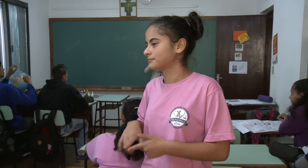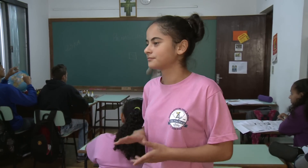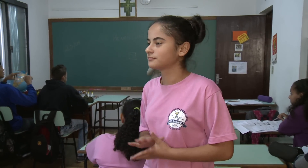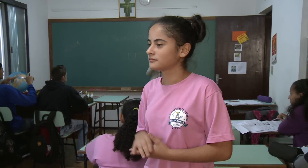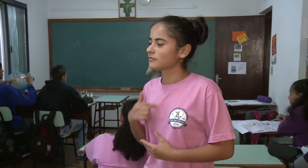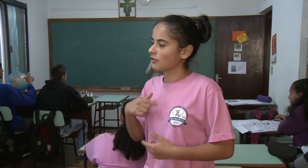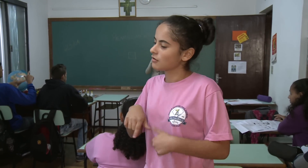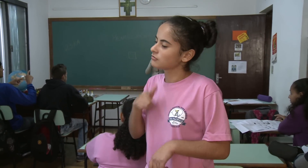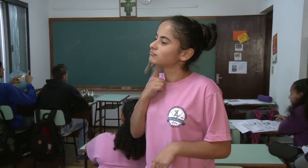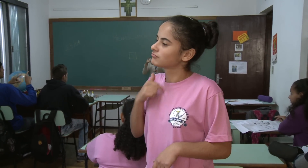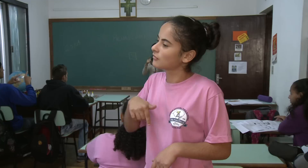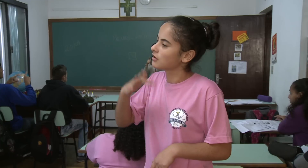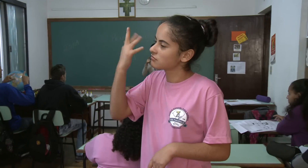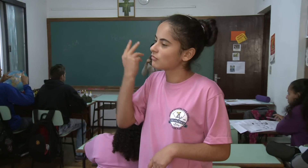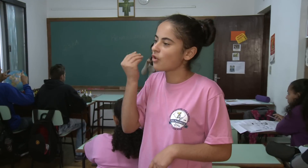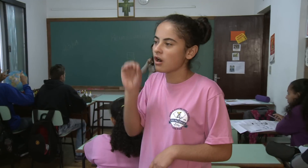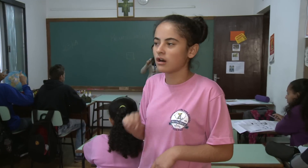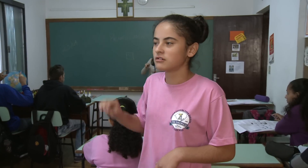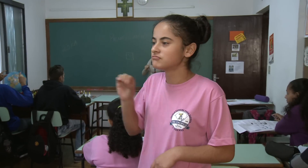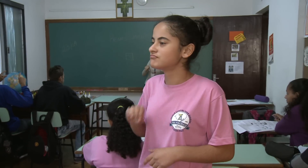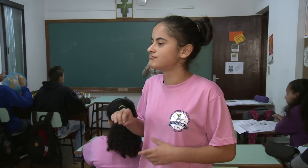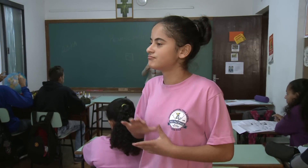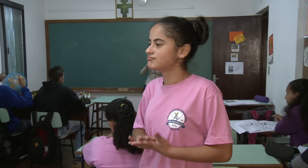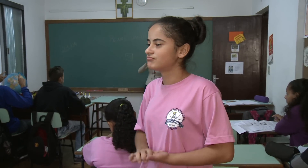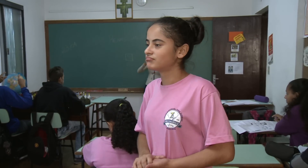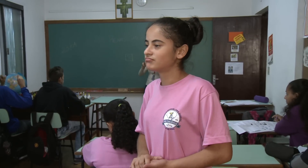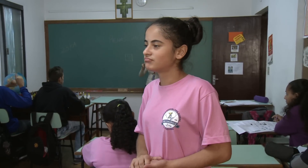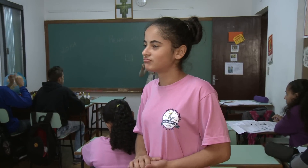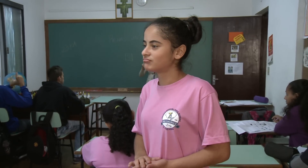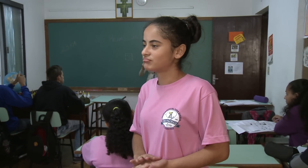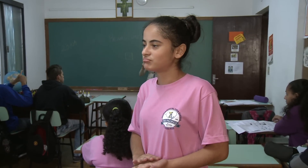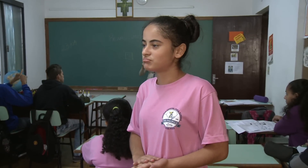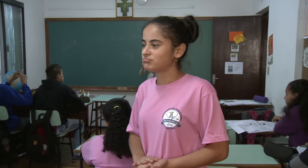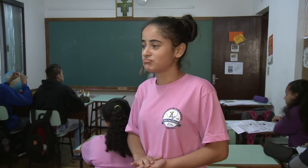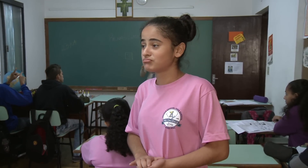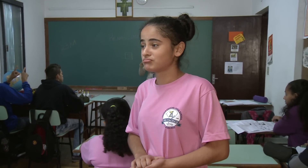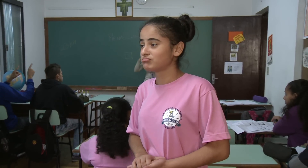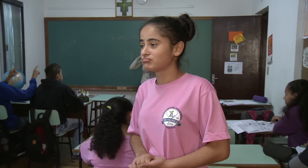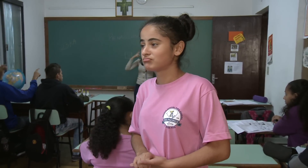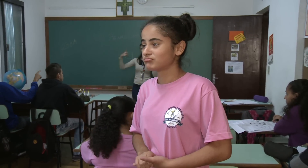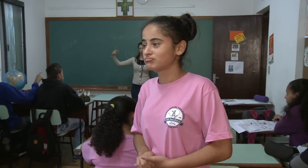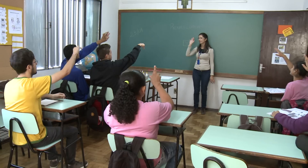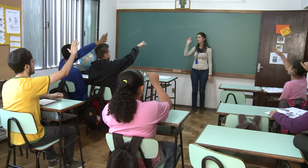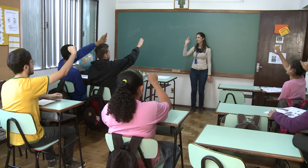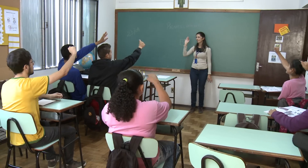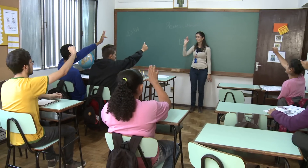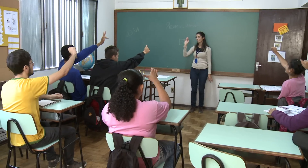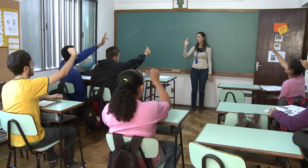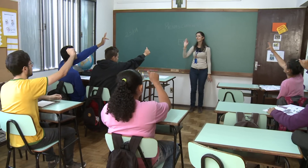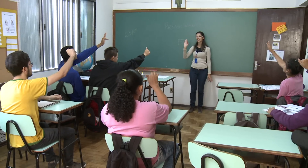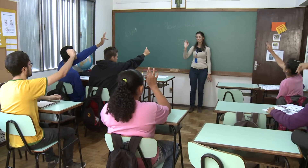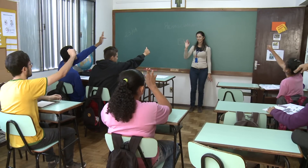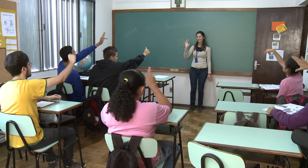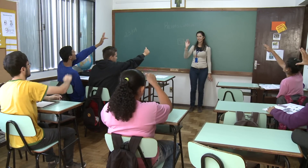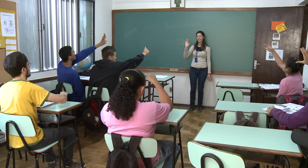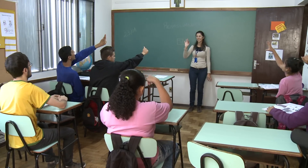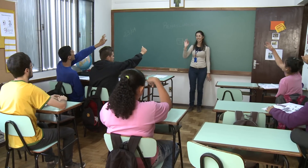para o ensino médio em uma outra escola, mas ela quer continuar estudando. Mas ela ama, ela acha ótimo o Freio Pacífico. As irmãs franciscanas de Nossa